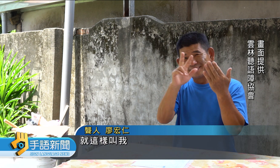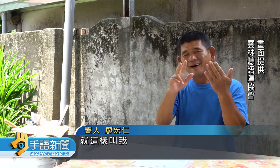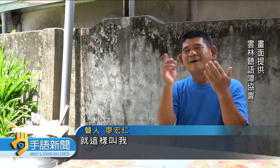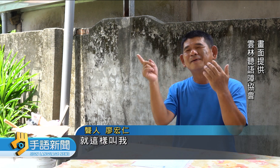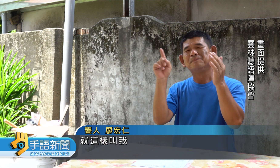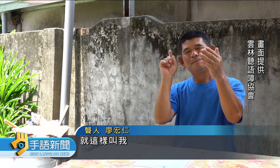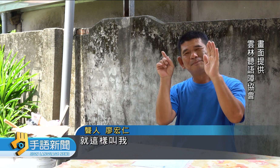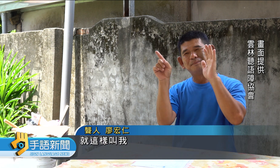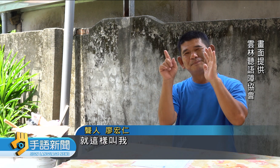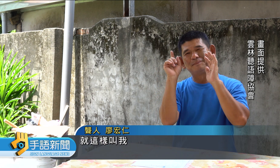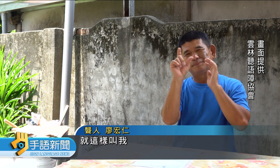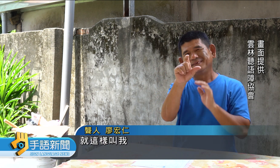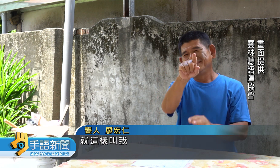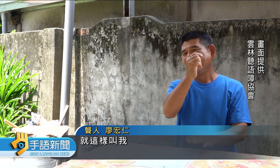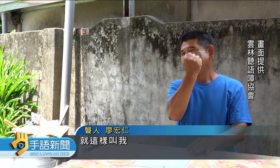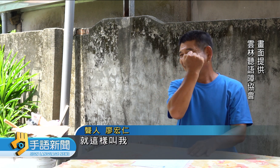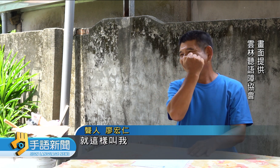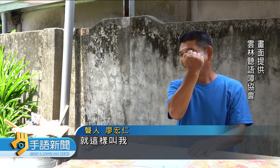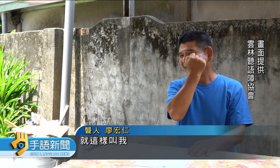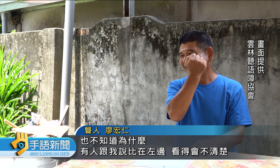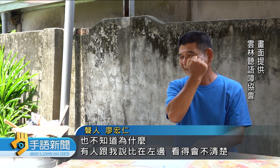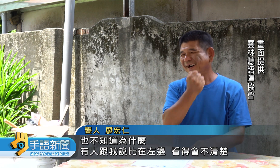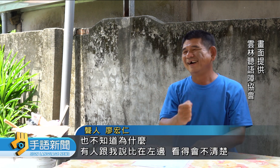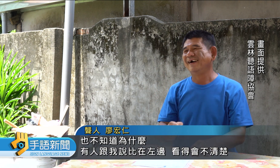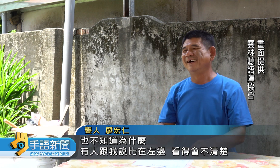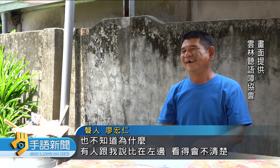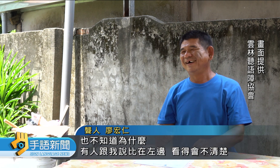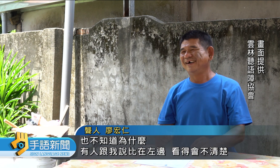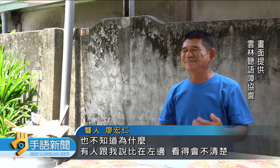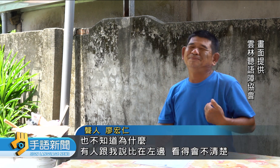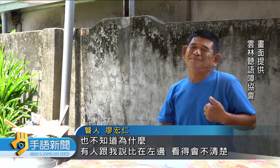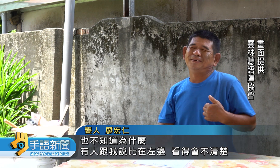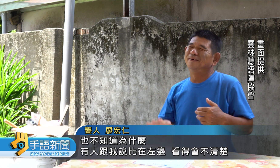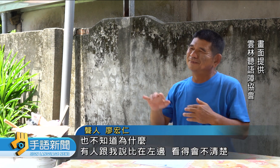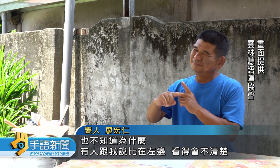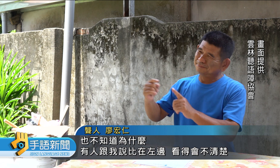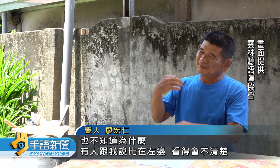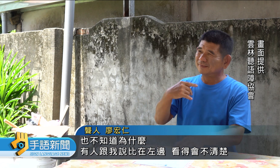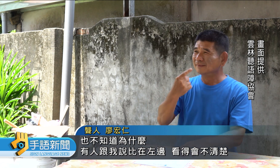我。也不知道为什么，有人跟我说比在左